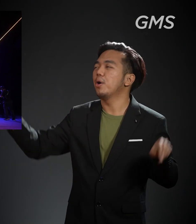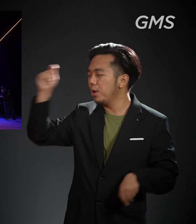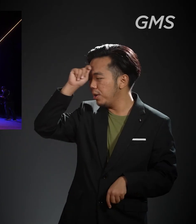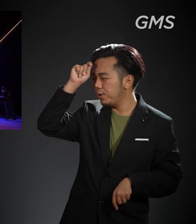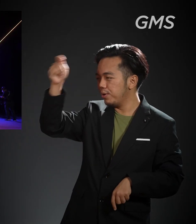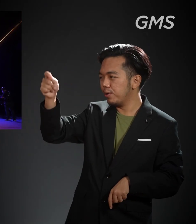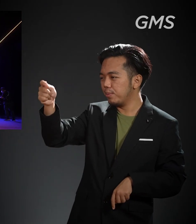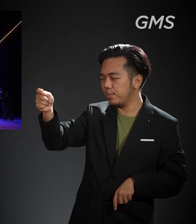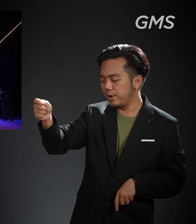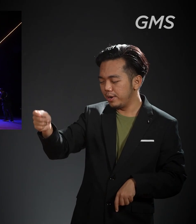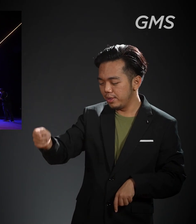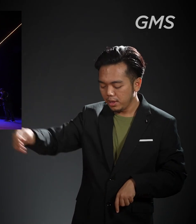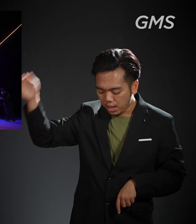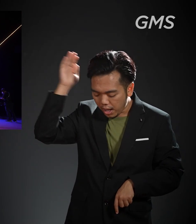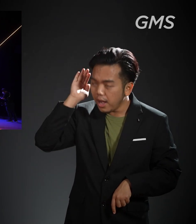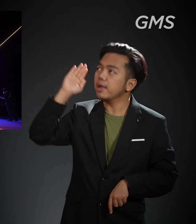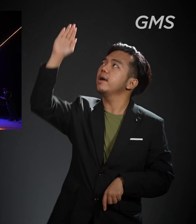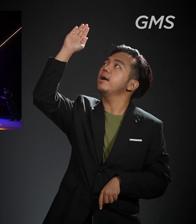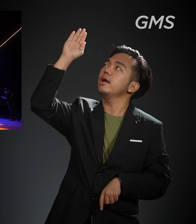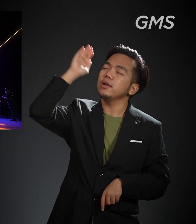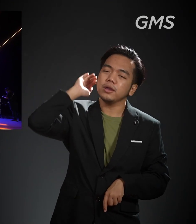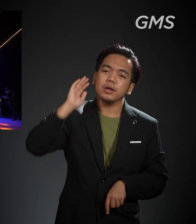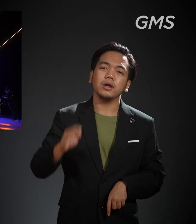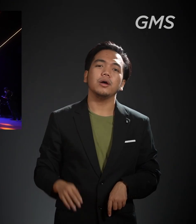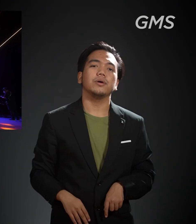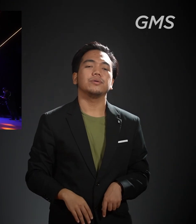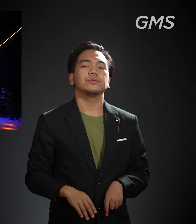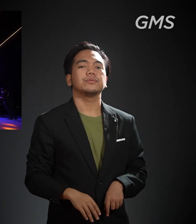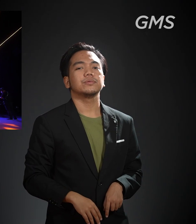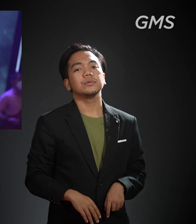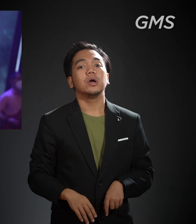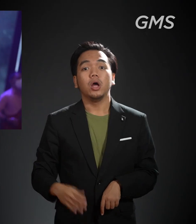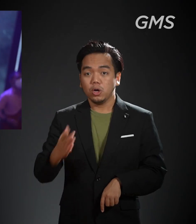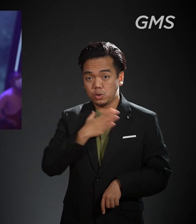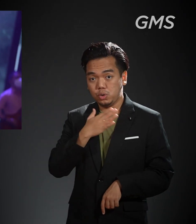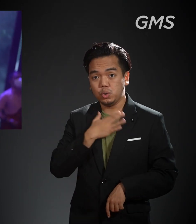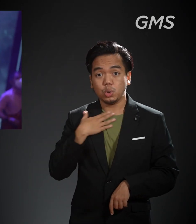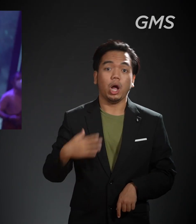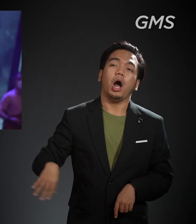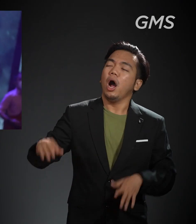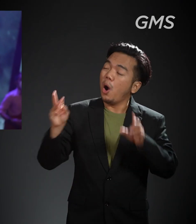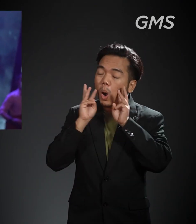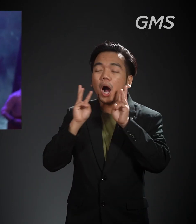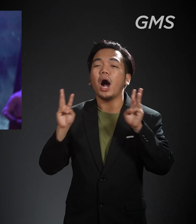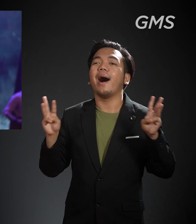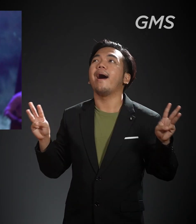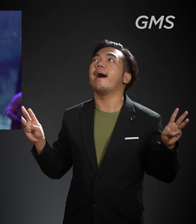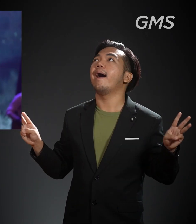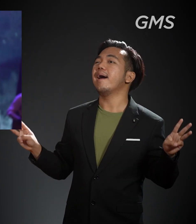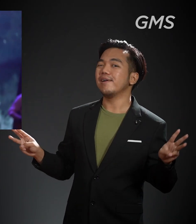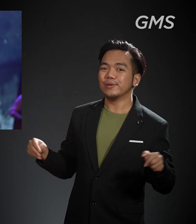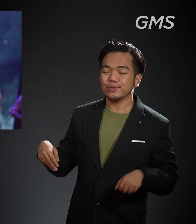kagum hormat akan Engkau. Ku